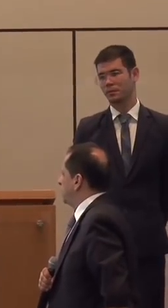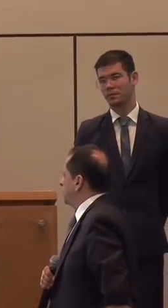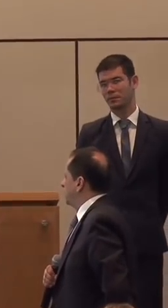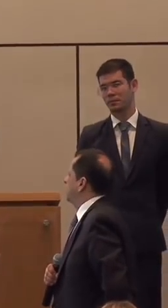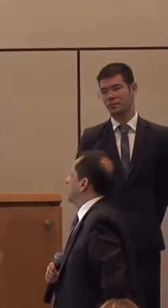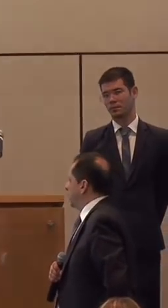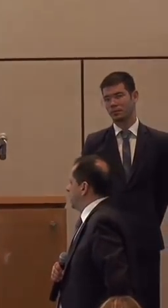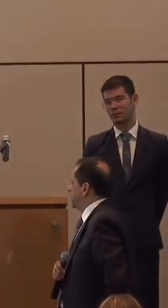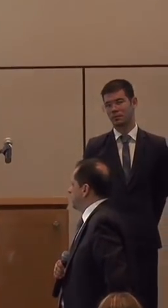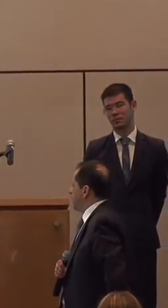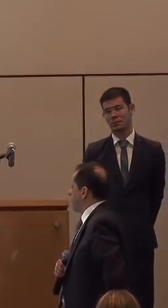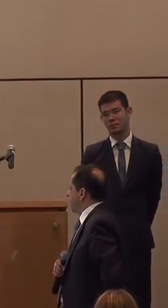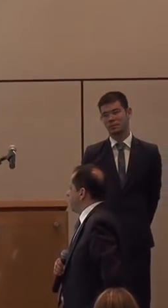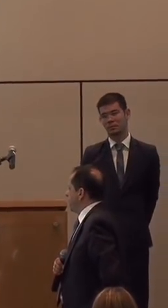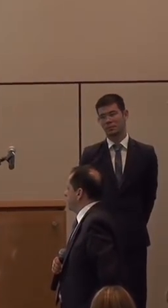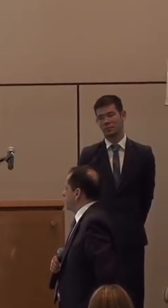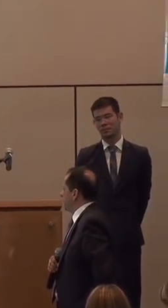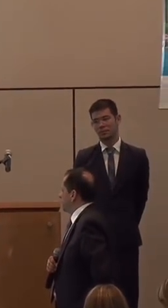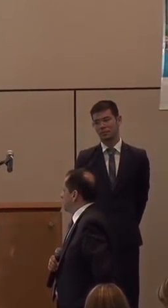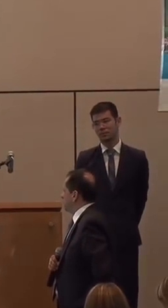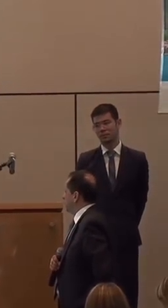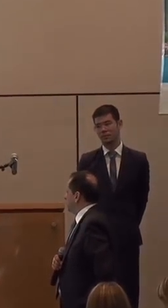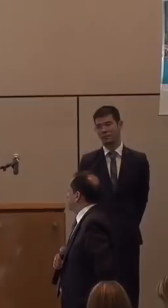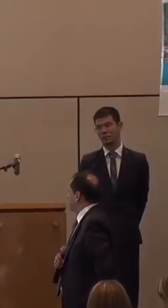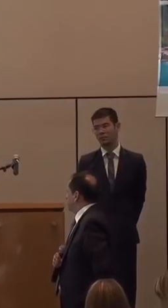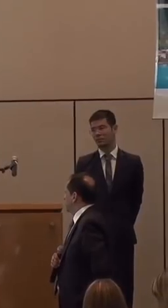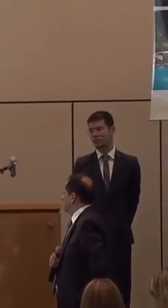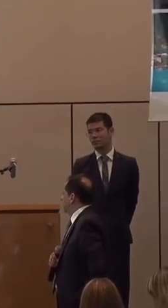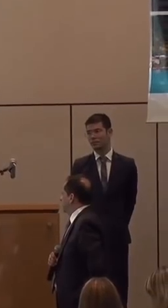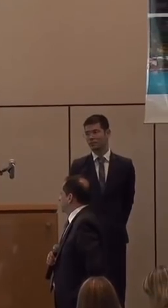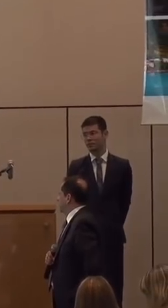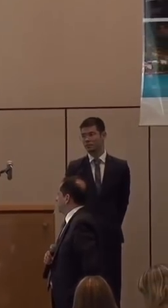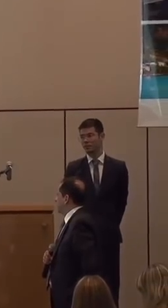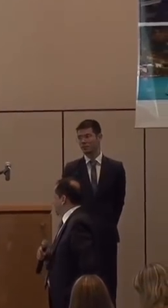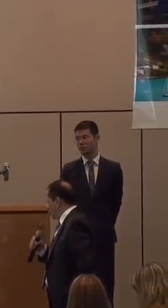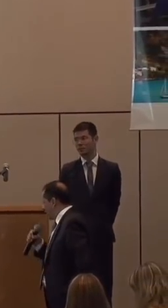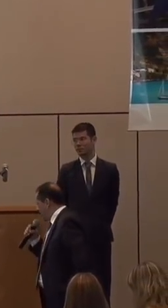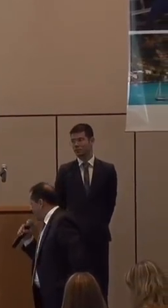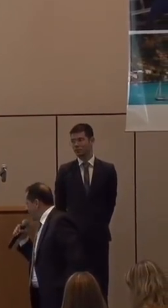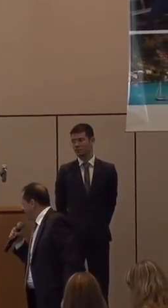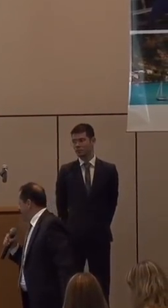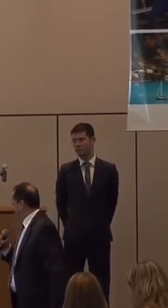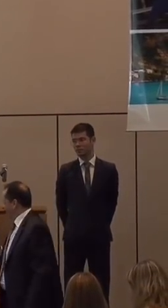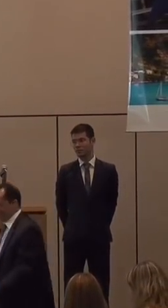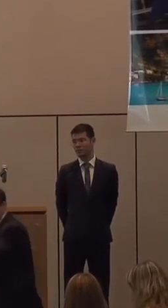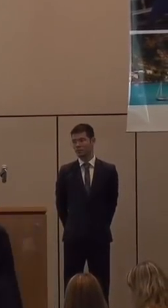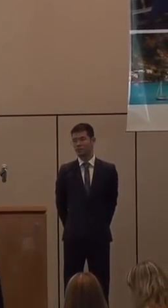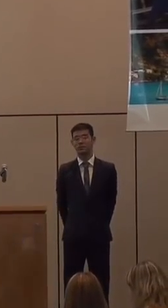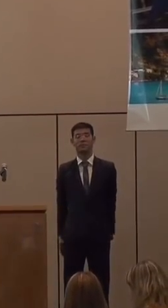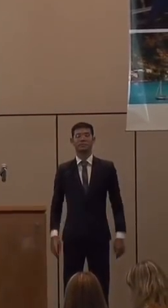en las pequeñas en las grandes en el apoyo a los municipios y el trabajo con el viceministerio ha sido muy muy importante muchas